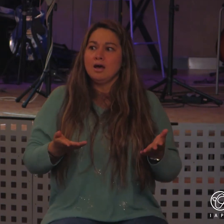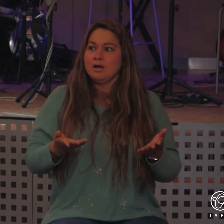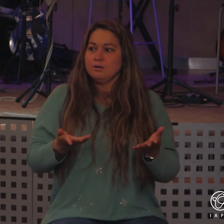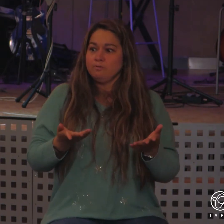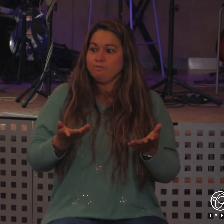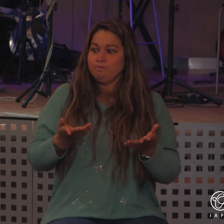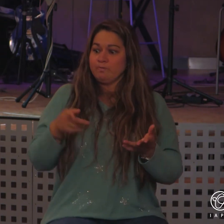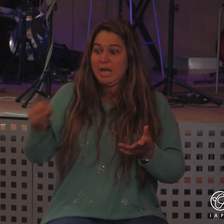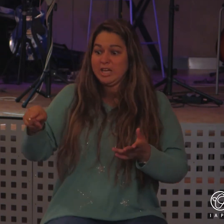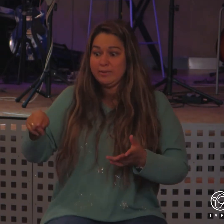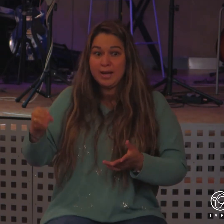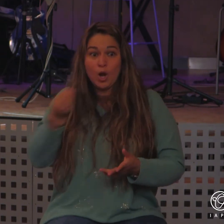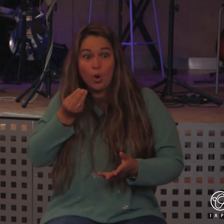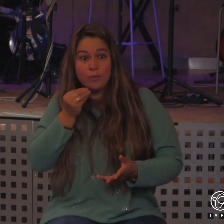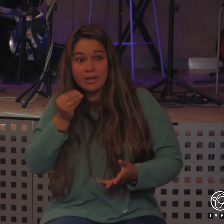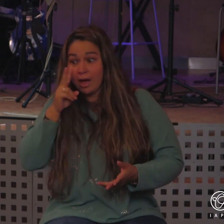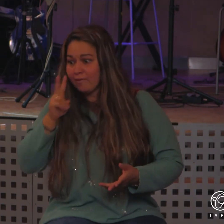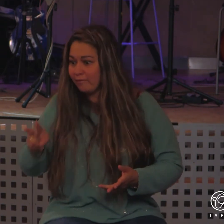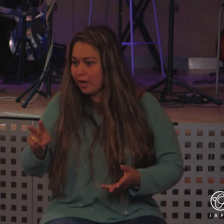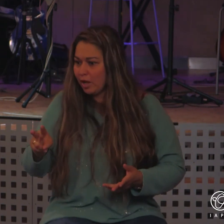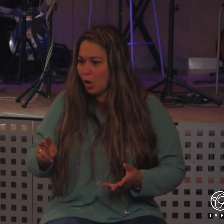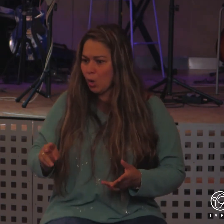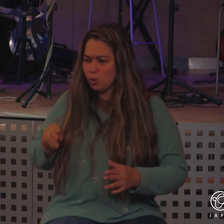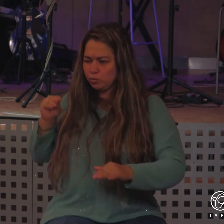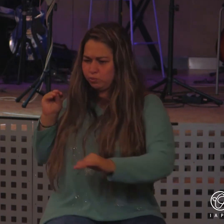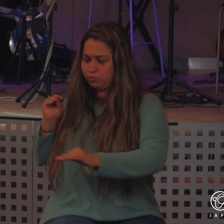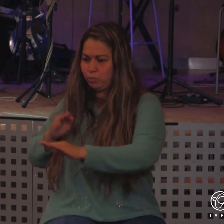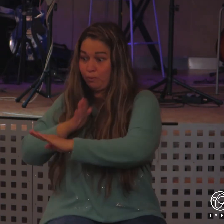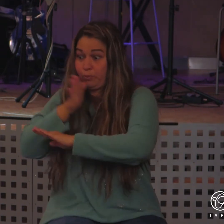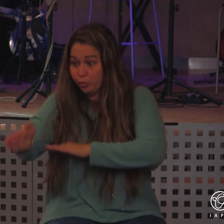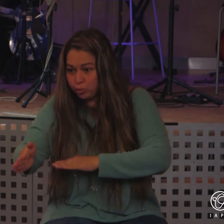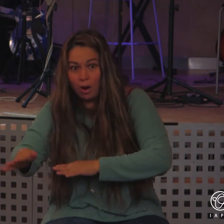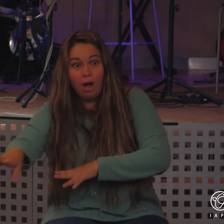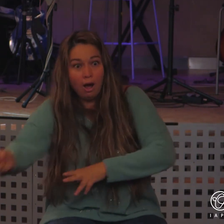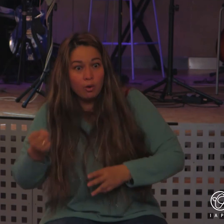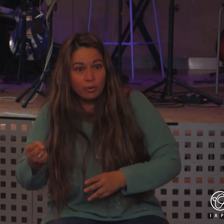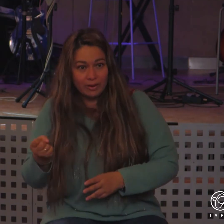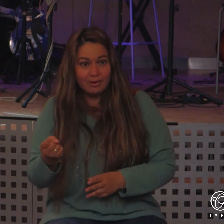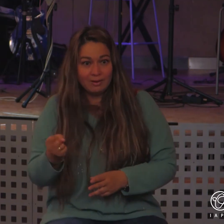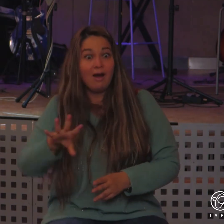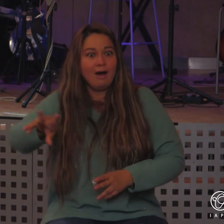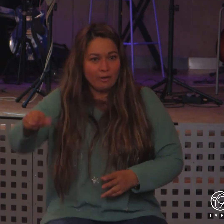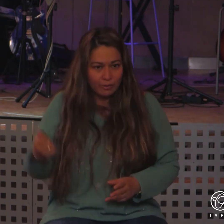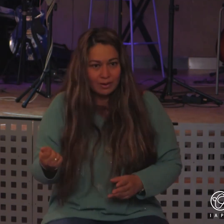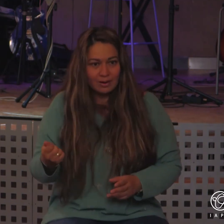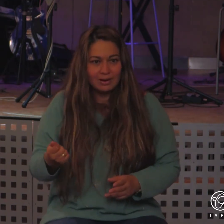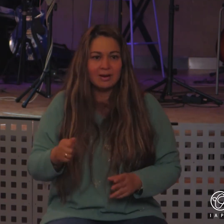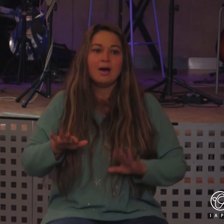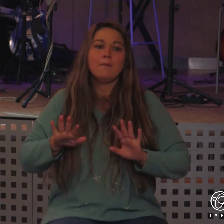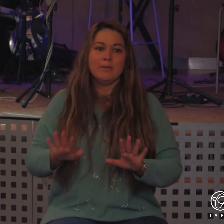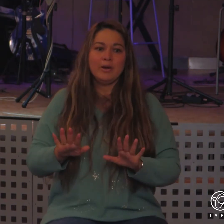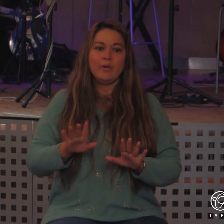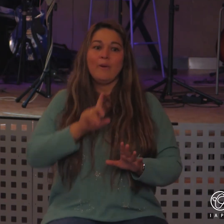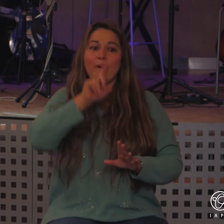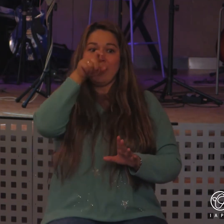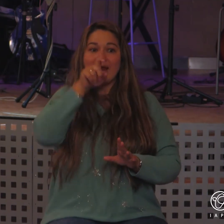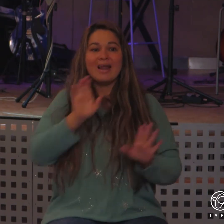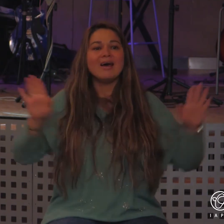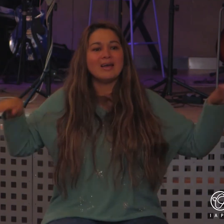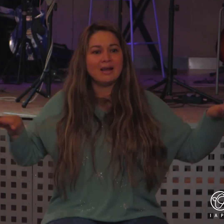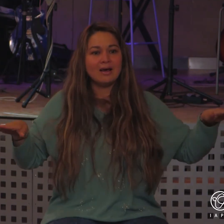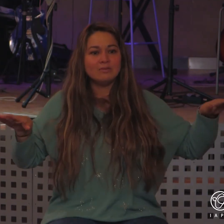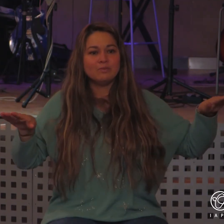No le hace falta además. Pero fuera de su territorio no le presta demasiada atención. Ahora, en su territorio ya estamos hablando de otra cosa.